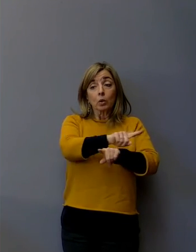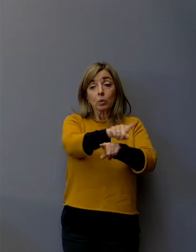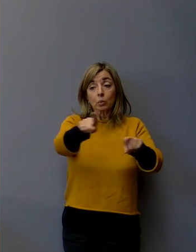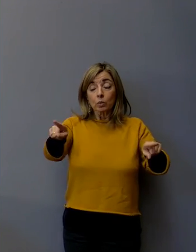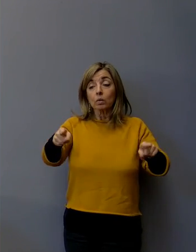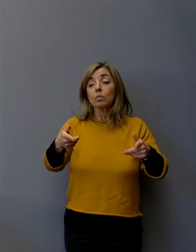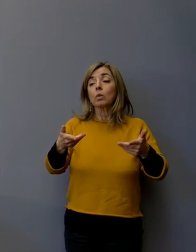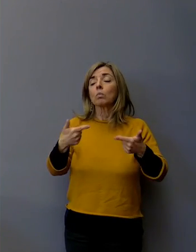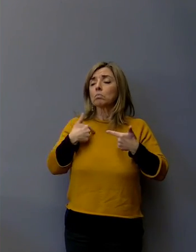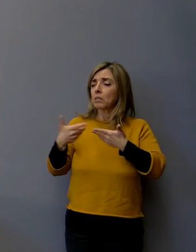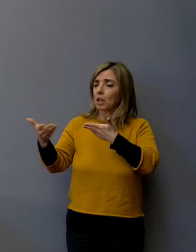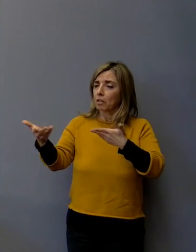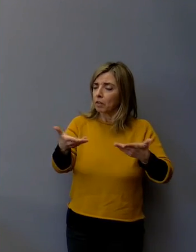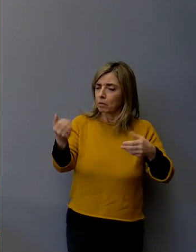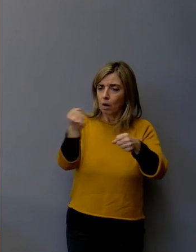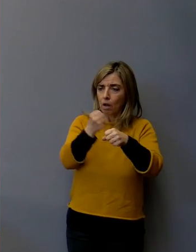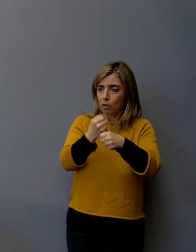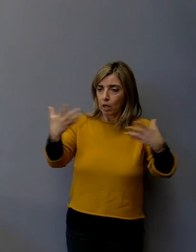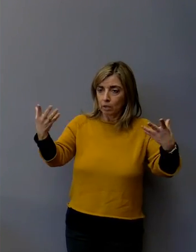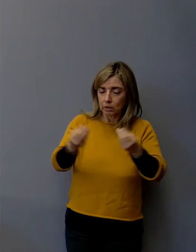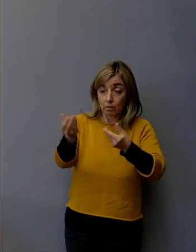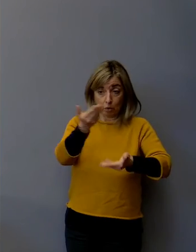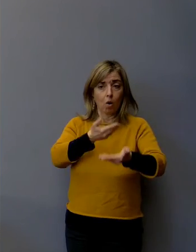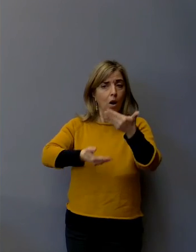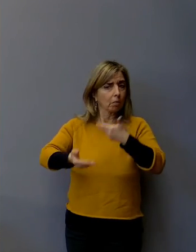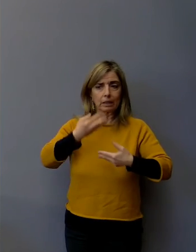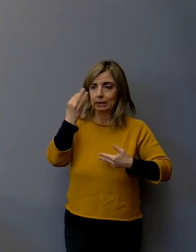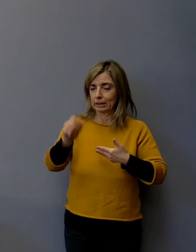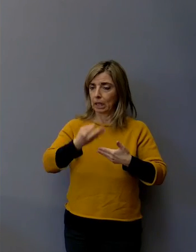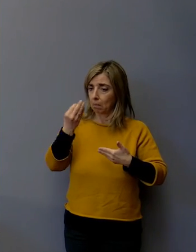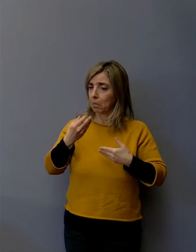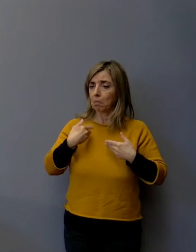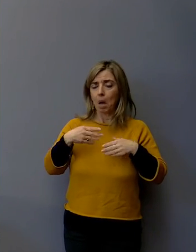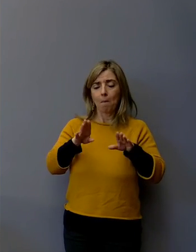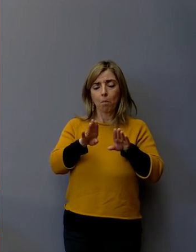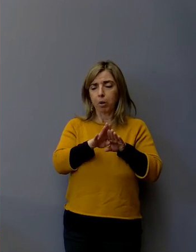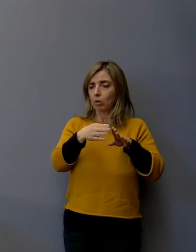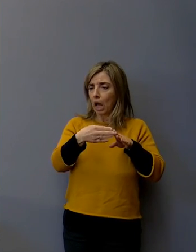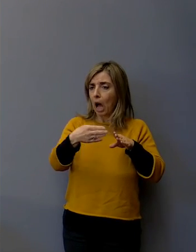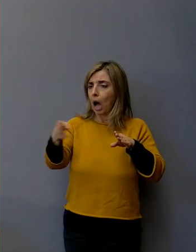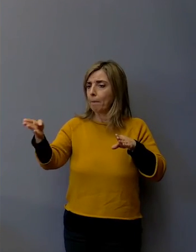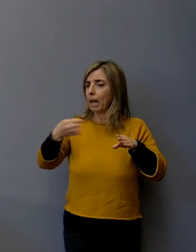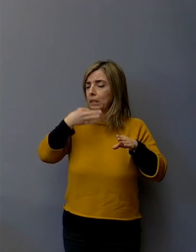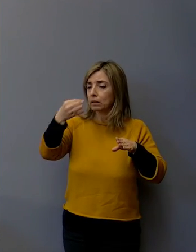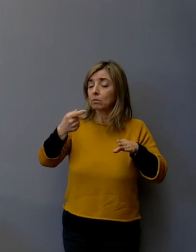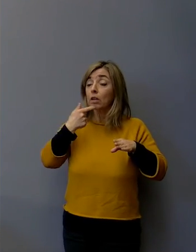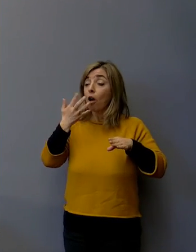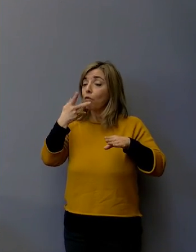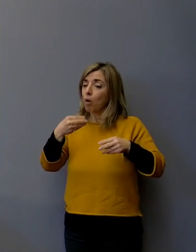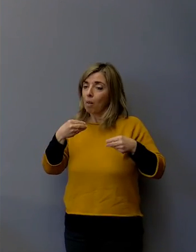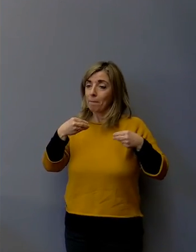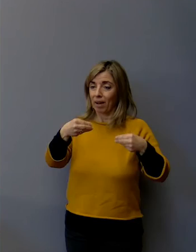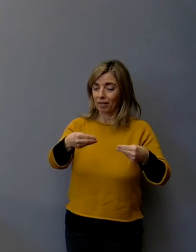è sempre valido la porta è sempre aperta chi vuole prendere parte di questo programma